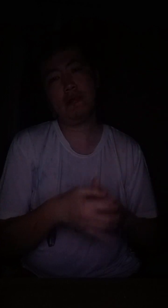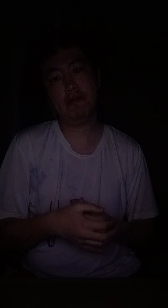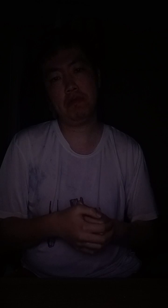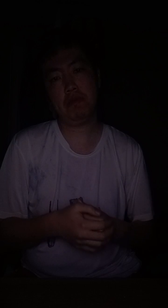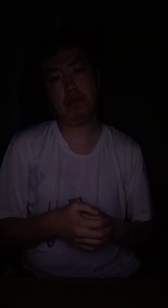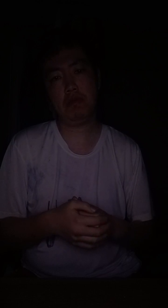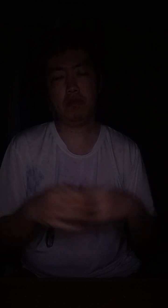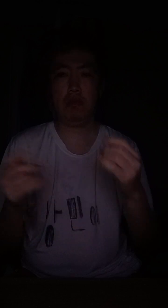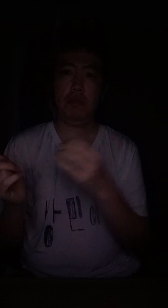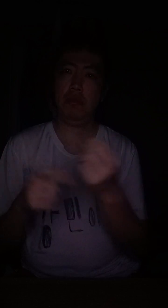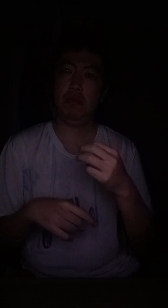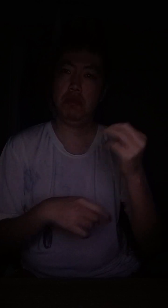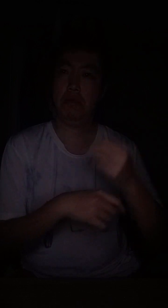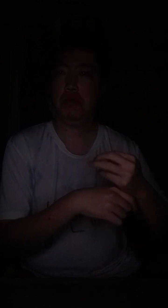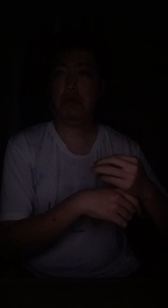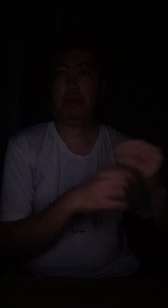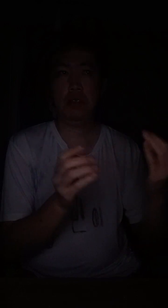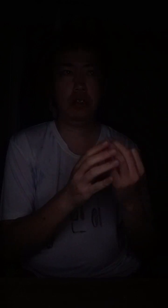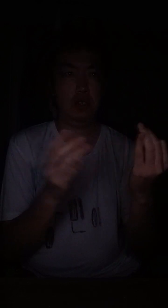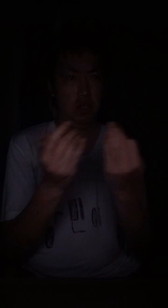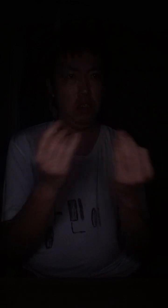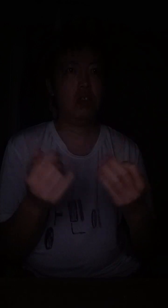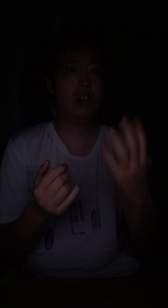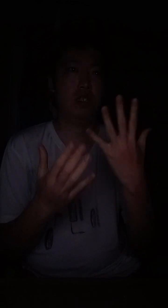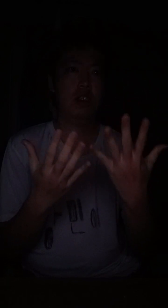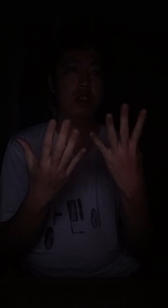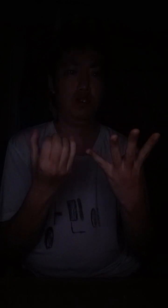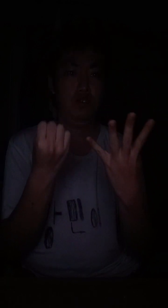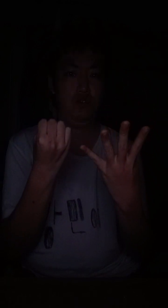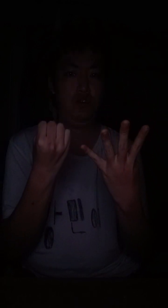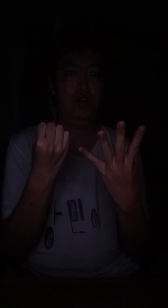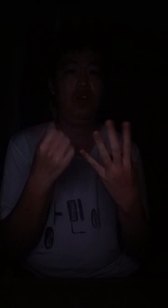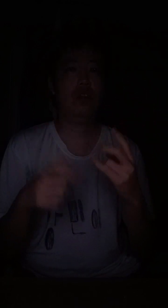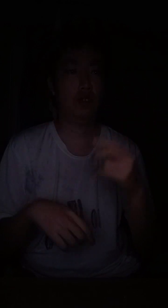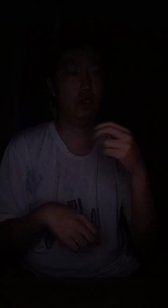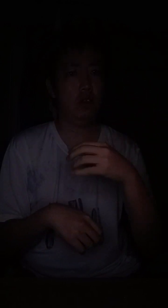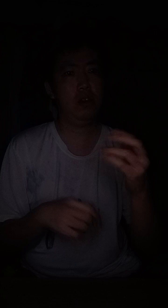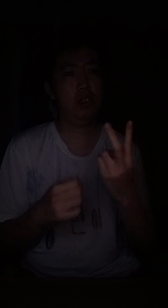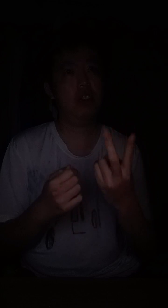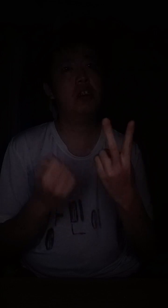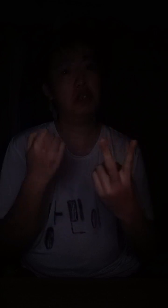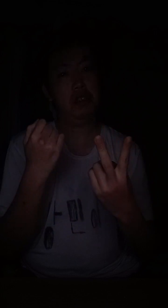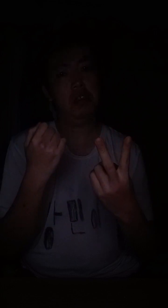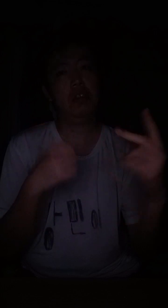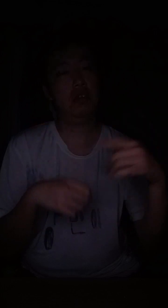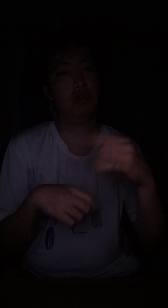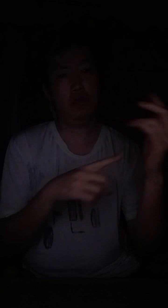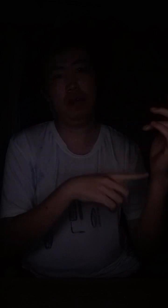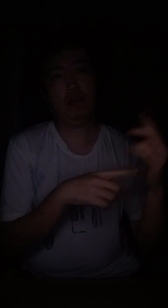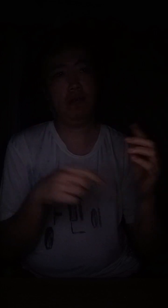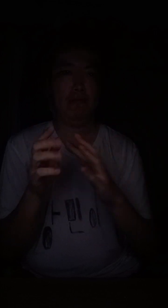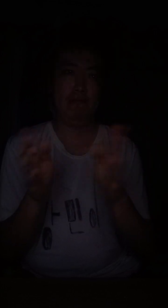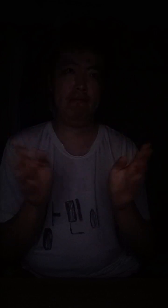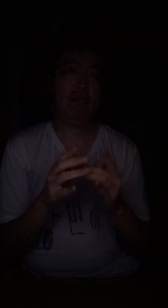현재 전국 17개 시도교육청이 갖고 있는 장비는 대략 900개가량으로 2만 개가 넘는 전국 유초중고를